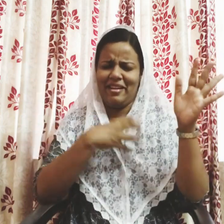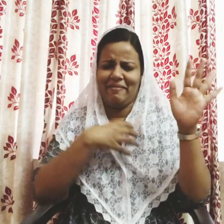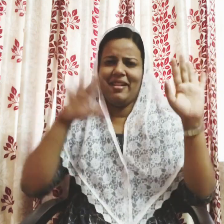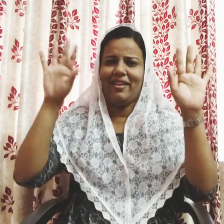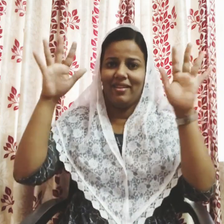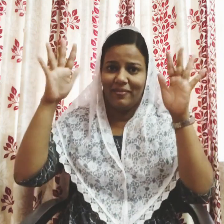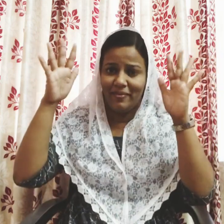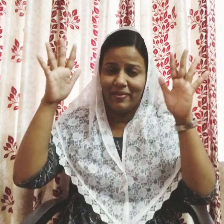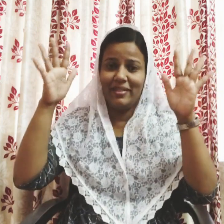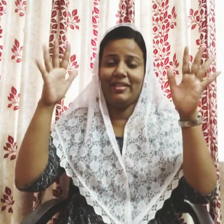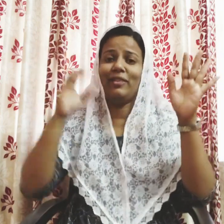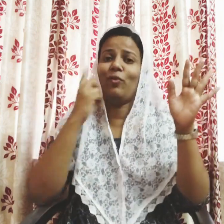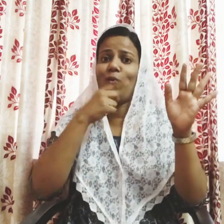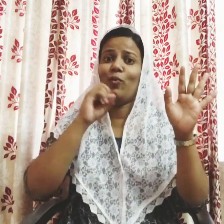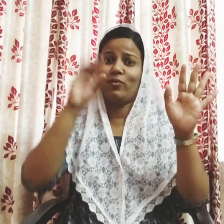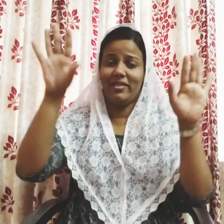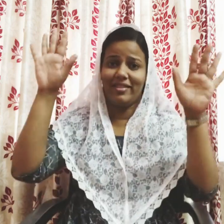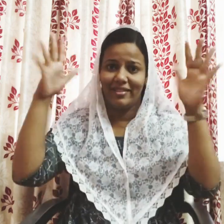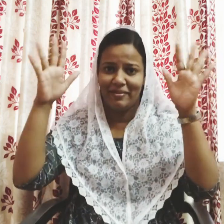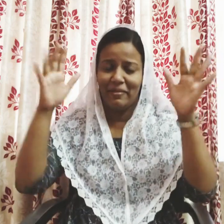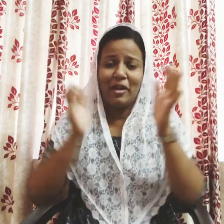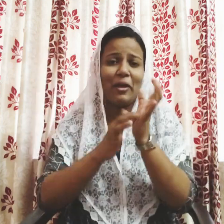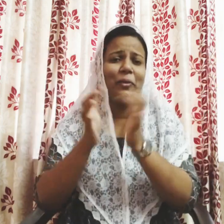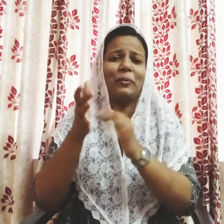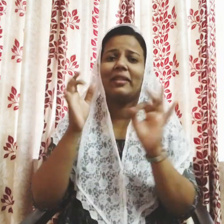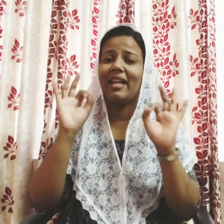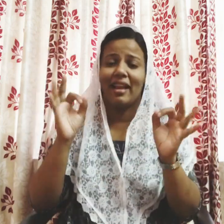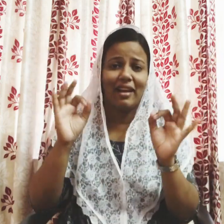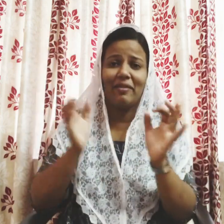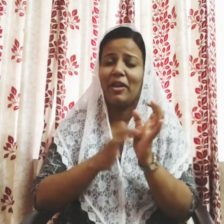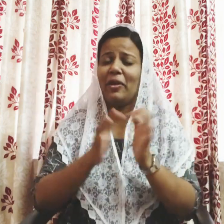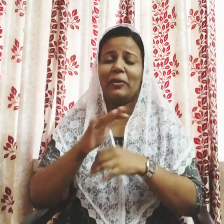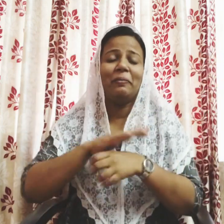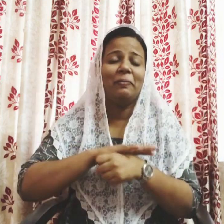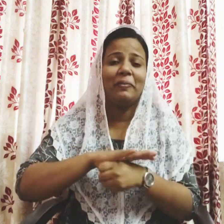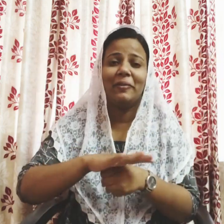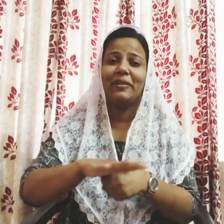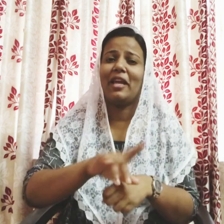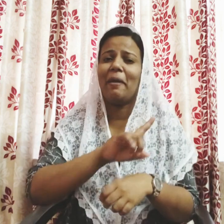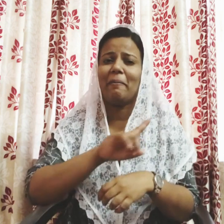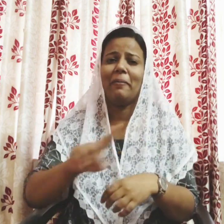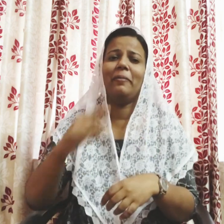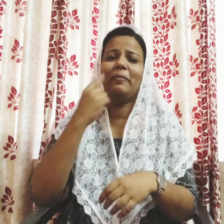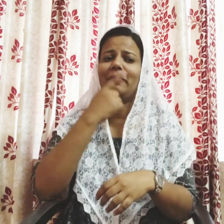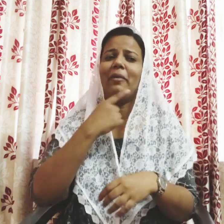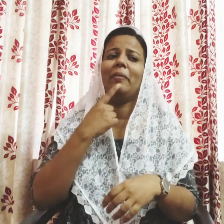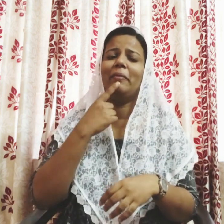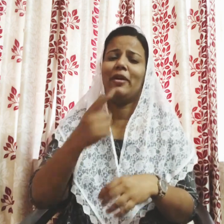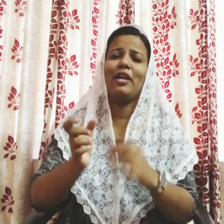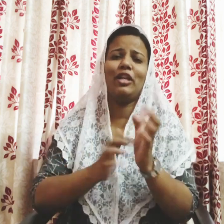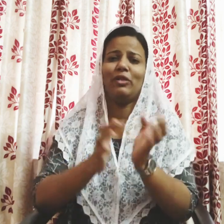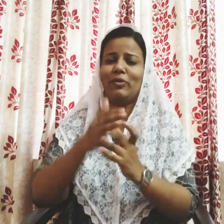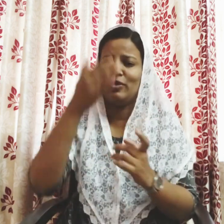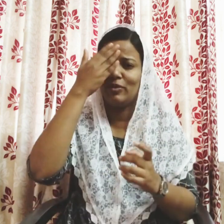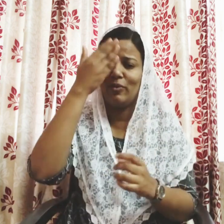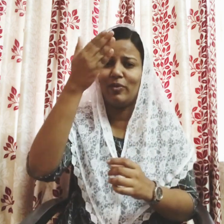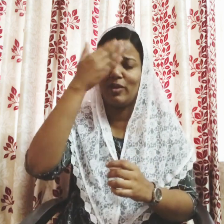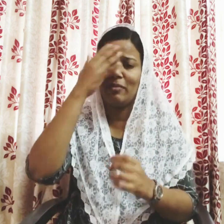ആത്മാർത്ഥമായിട്ട് സന്തോഷത്തോടെ ശബ്ദമുയർത്തി, കർത്താവേ, അങ്ങ് എത്ര നല്ലവനാണ്, അങ്ങ് എത്ര മതിയായവനാണ് എന്നൊന്ന് പറഞ്ഞ് കർത്താവിന് സ്തോത്രം പറഞ്ഞാണ്ട്. ഹല്ലേലൂയ.